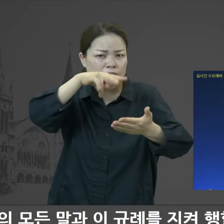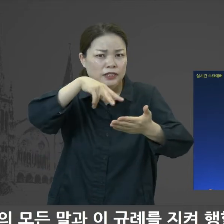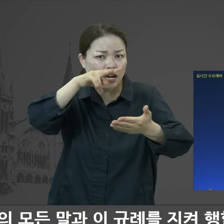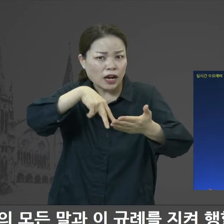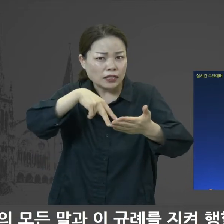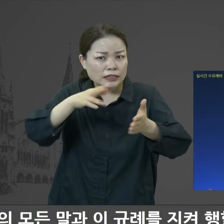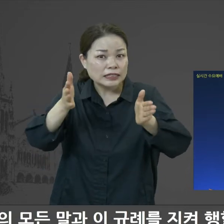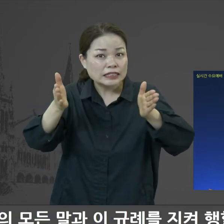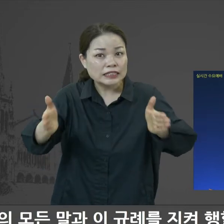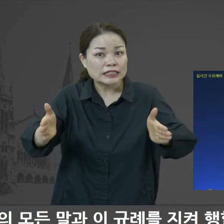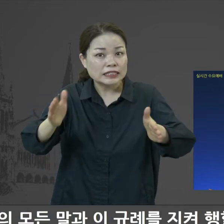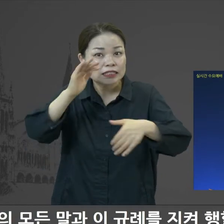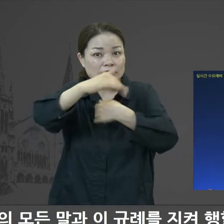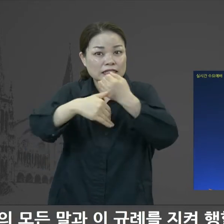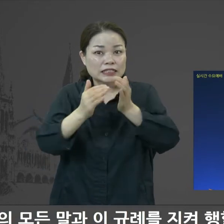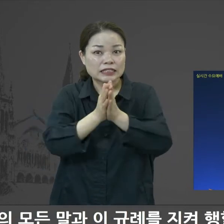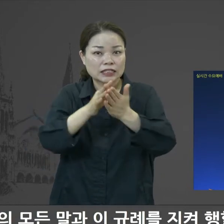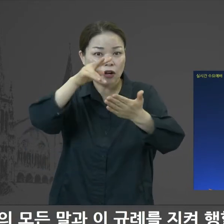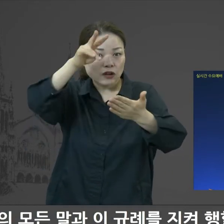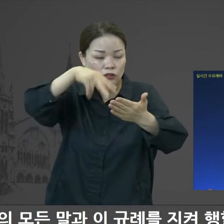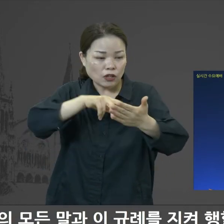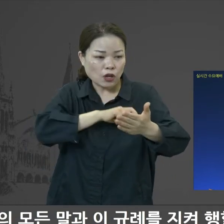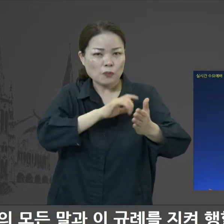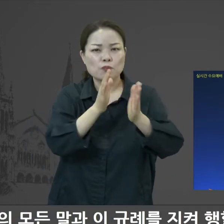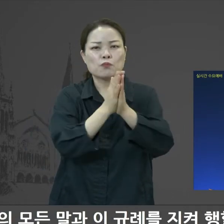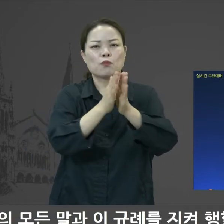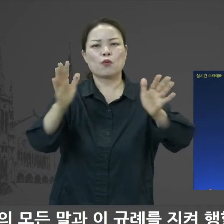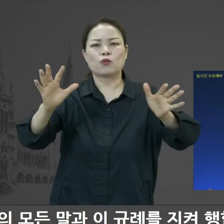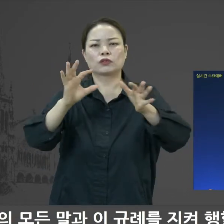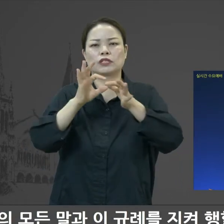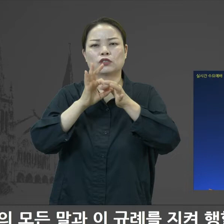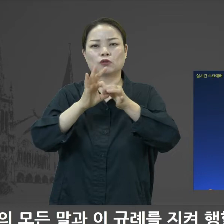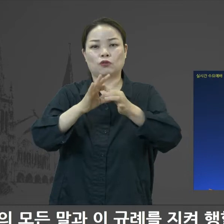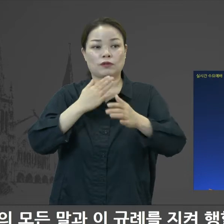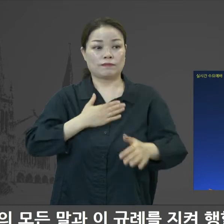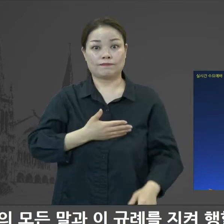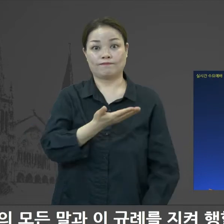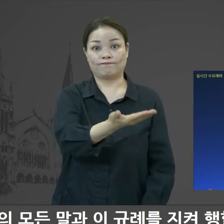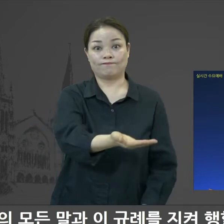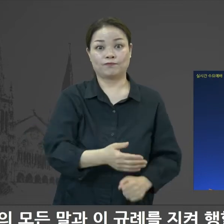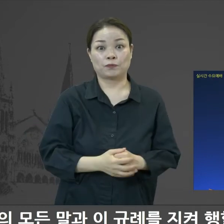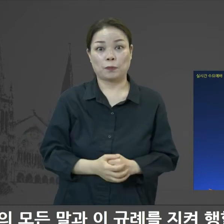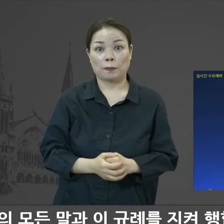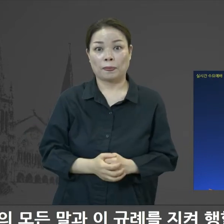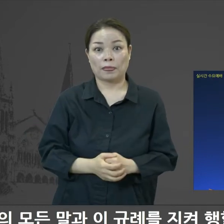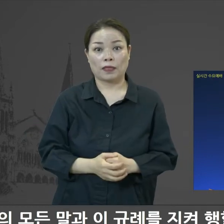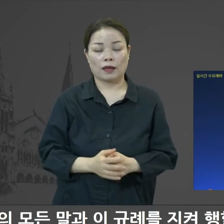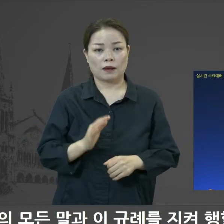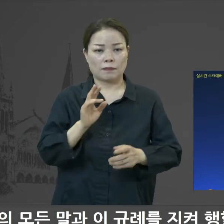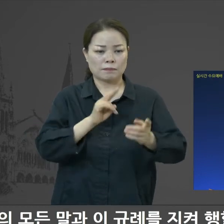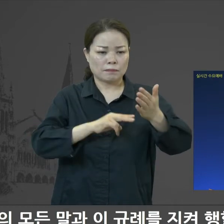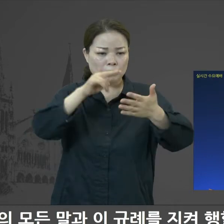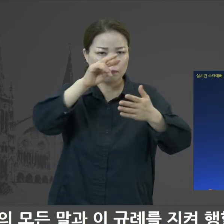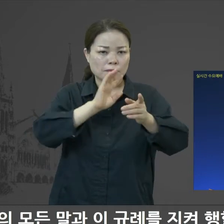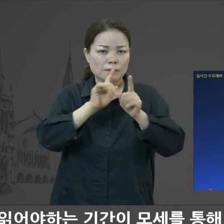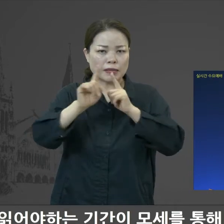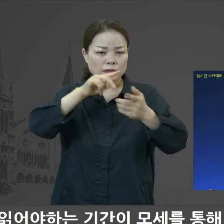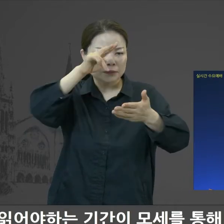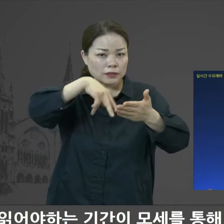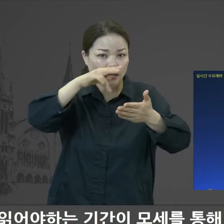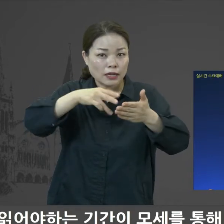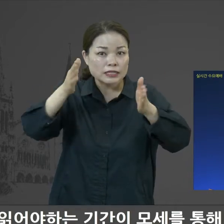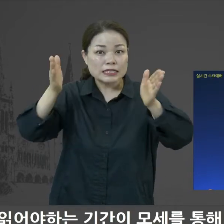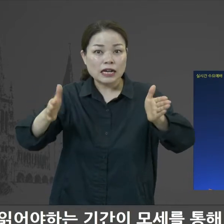하는 기간이 성경에 모세를 통해 알려주고 있습니다. 말씀을 읽어야 하는 기간이 얼마나